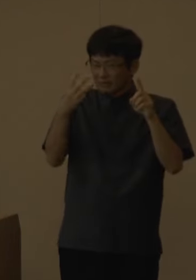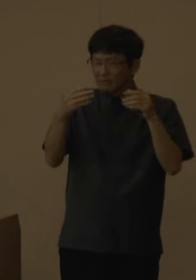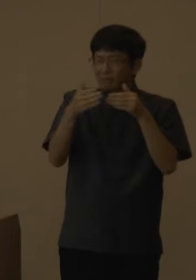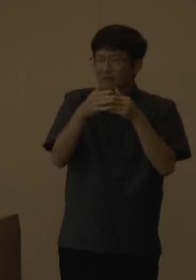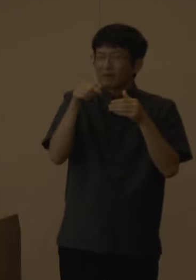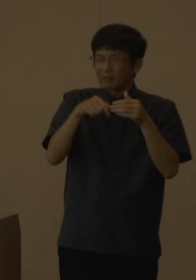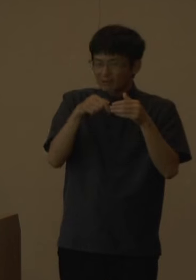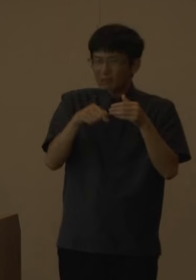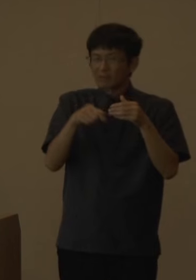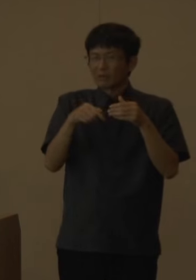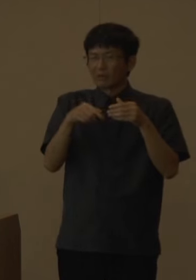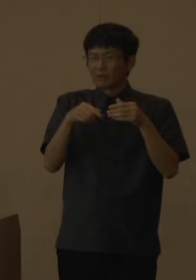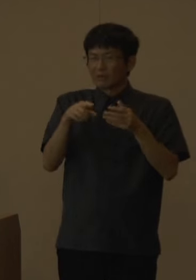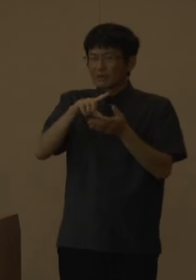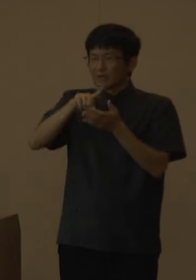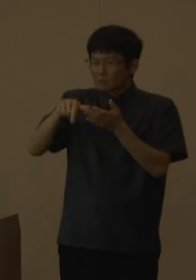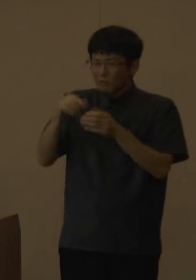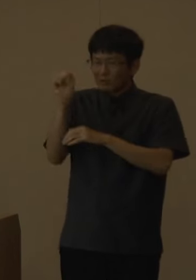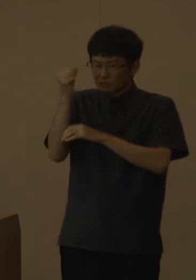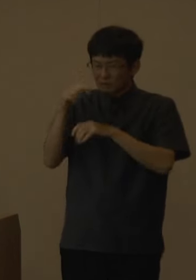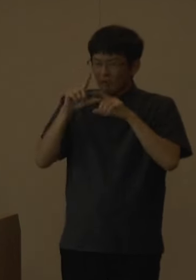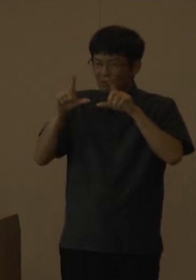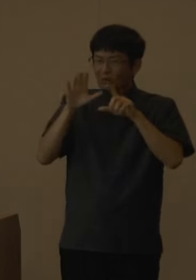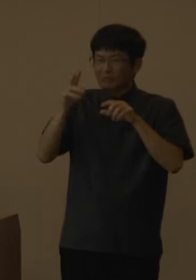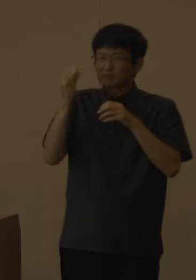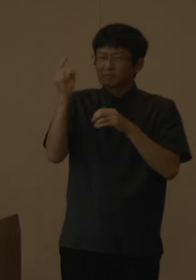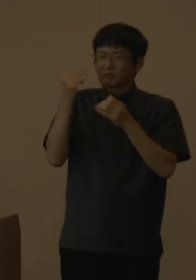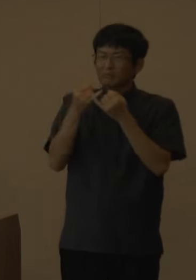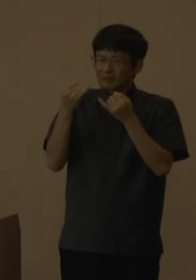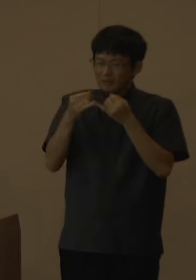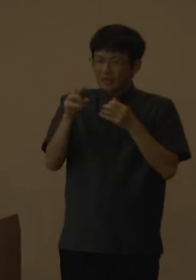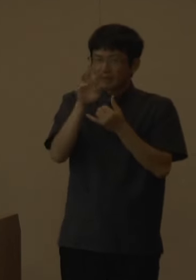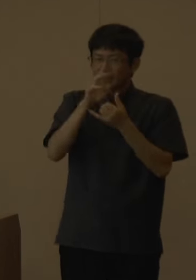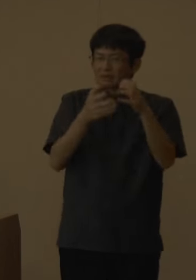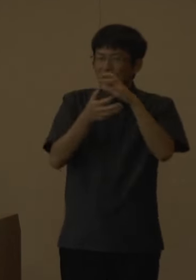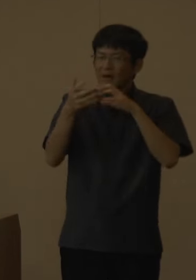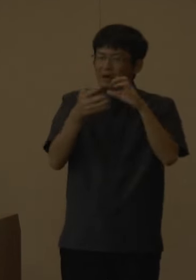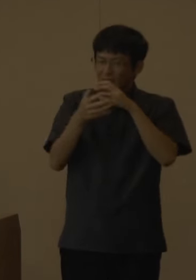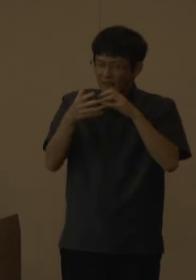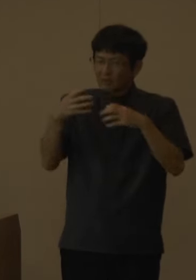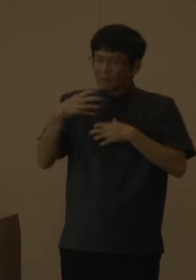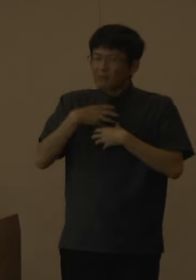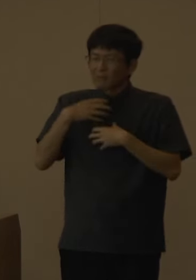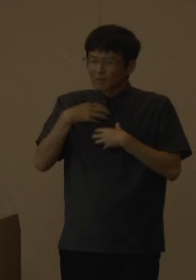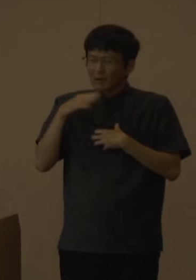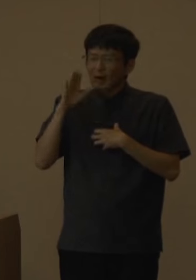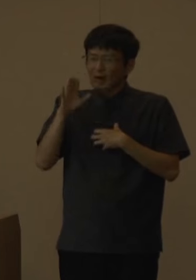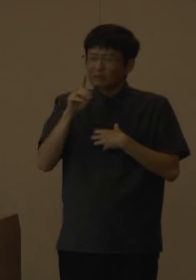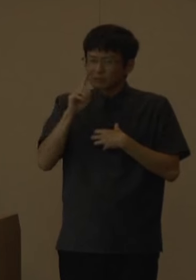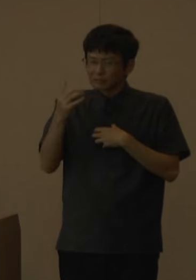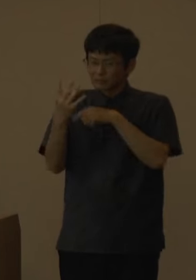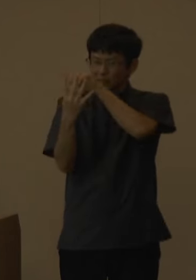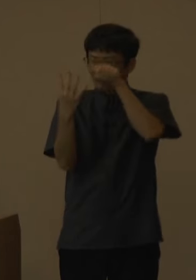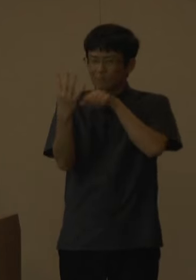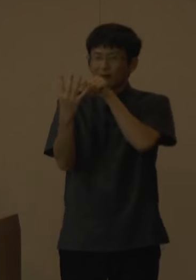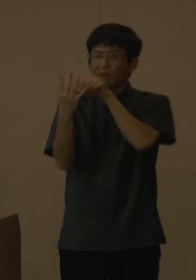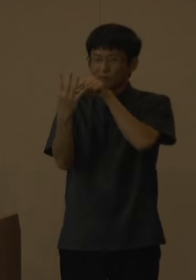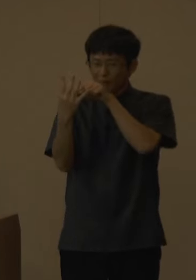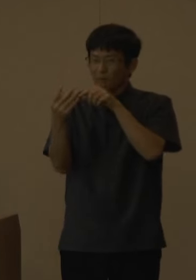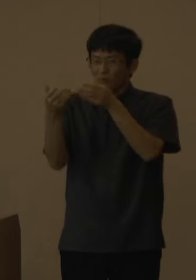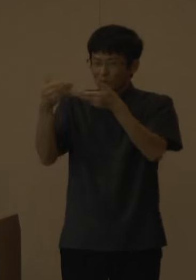元市さんが報道されているような災害の恐れの時に適用される4号の要件については、もうこれは適用は難しいという理解でよろしいんでしょう